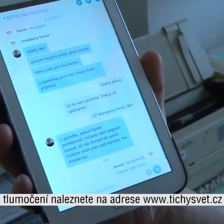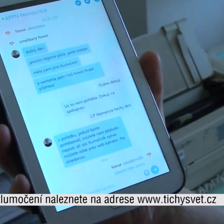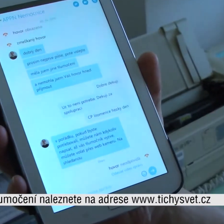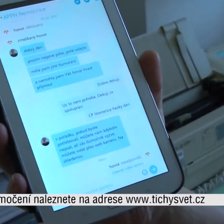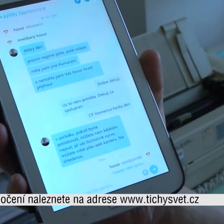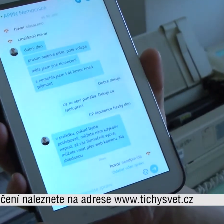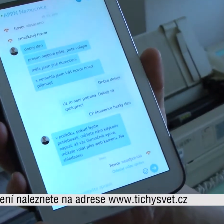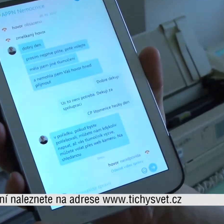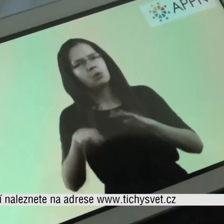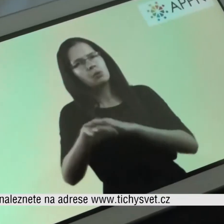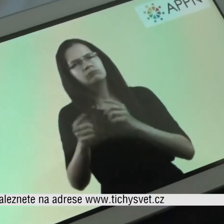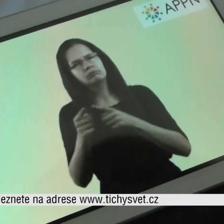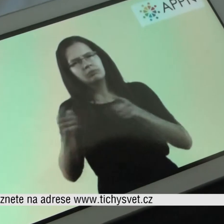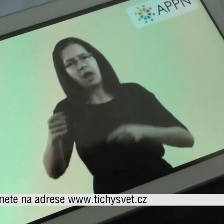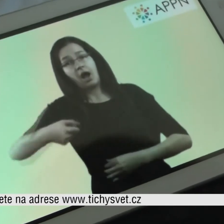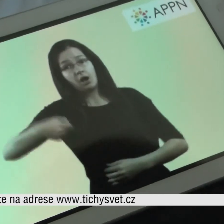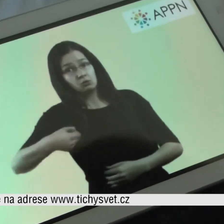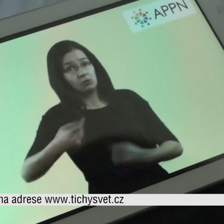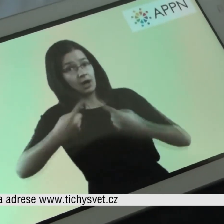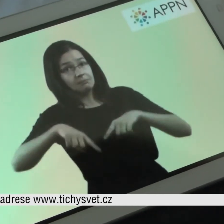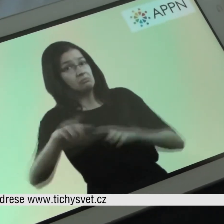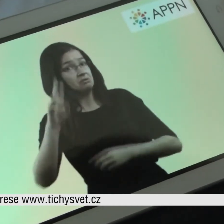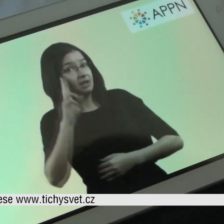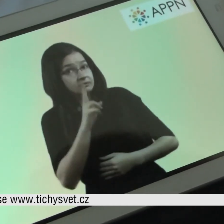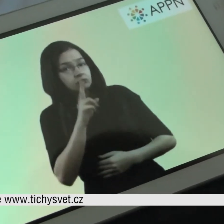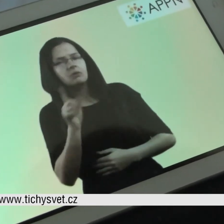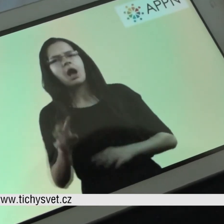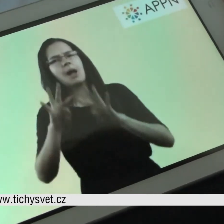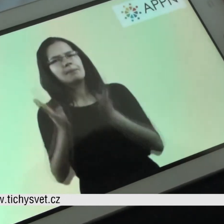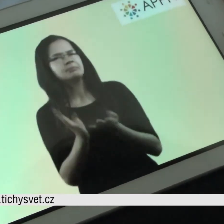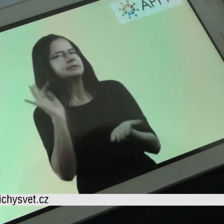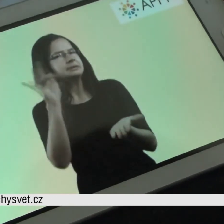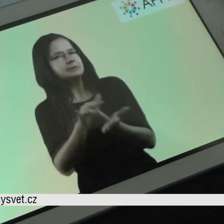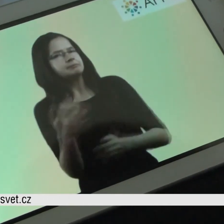Více informací k online tlumočení naleznete na adrese www.tichysvět.cz.